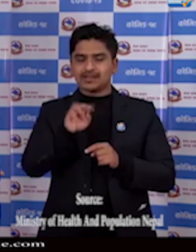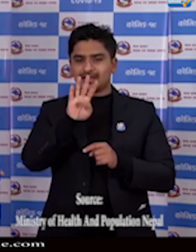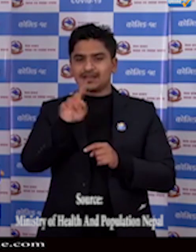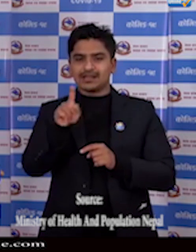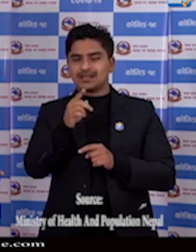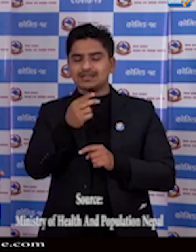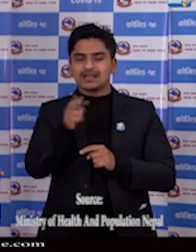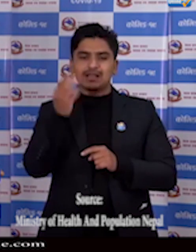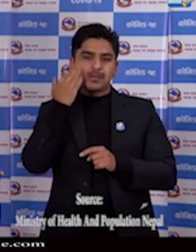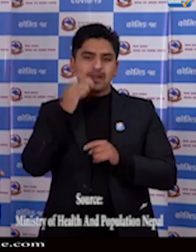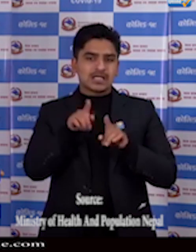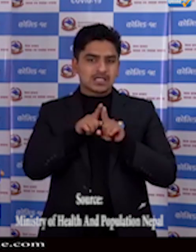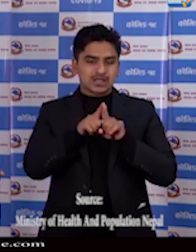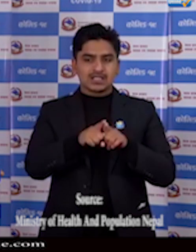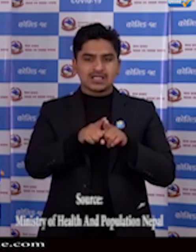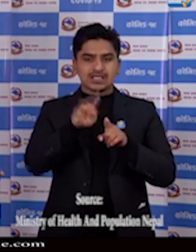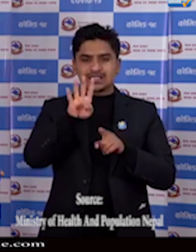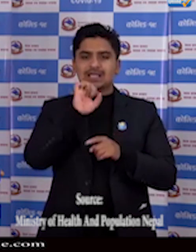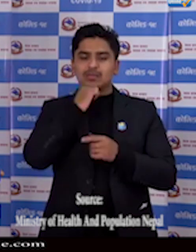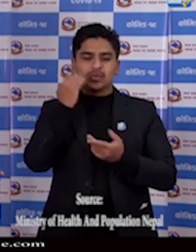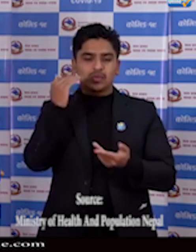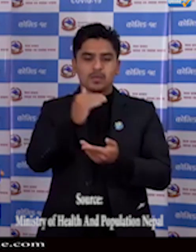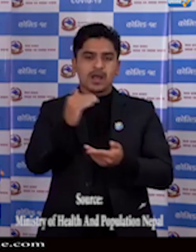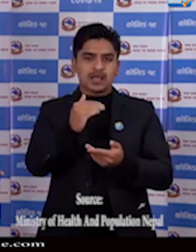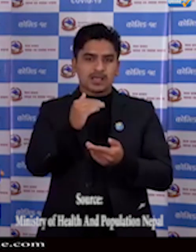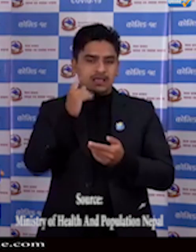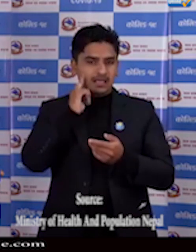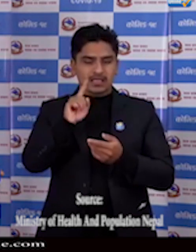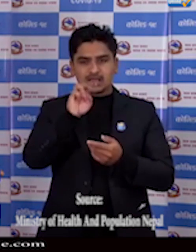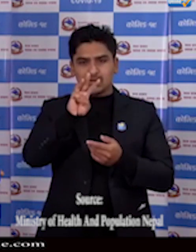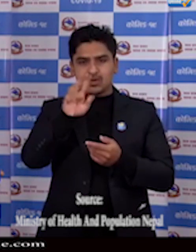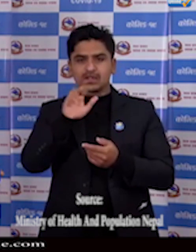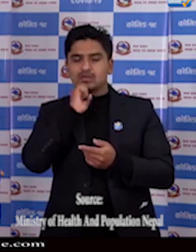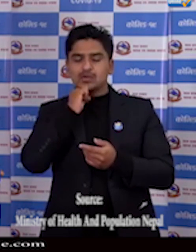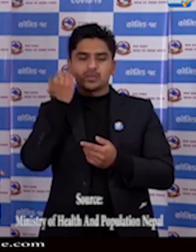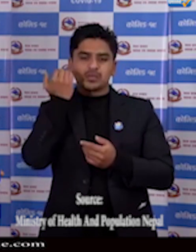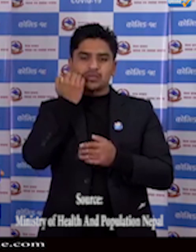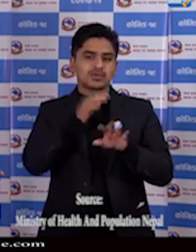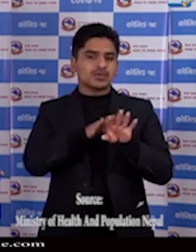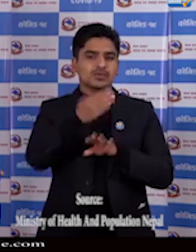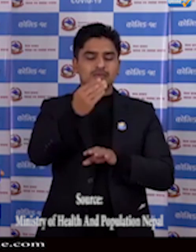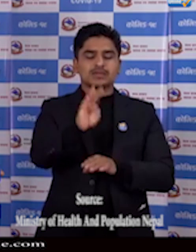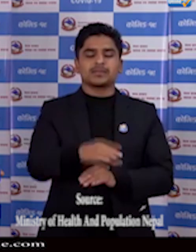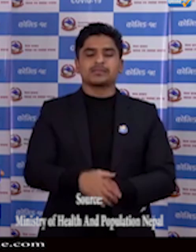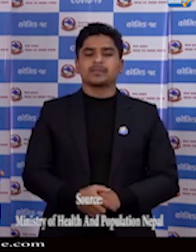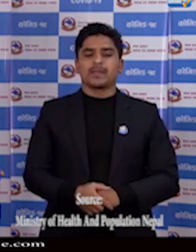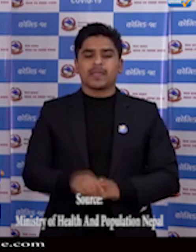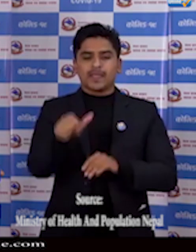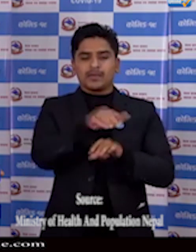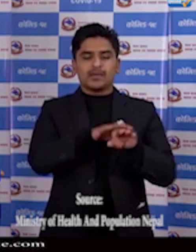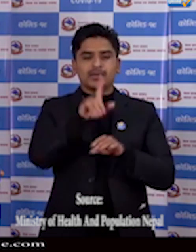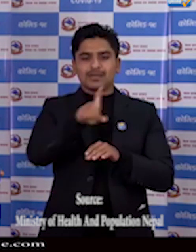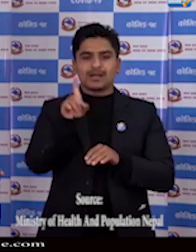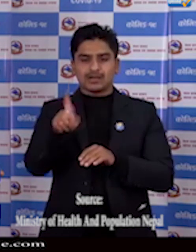23 र 41 वर्षीय महिलाहरू सहित 4 वर्षीय बालकदेखि 38 वर्ष उमेरसम्मका पुरुष व्यक्तिहरू हुनुहुन्छ। उहाँहरू